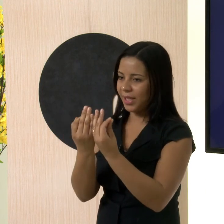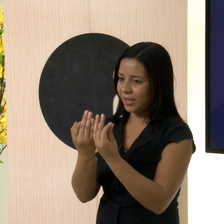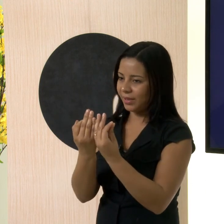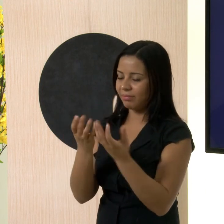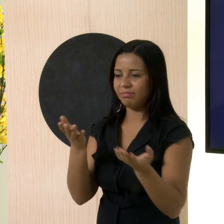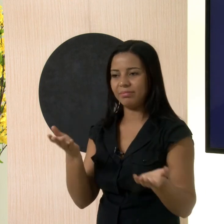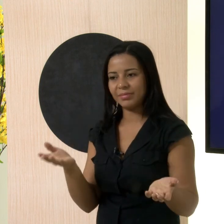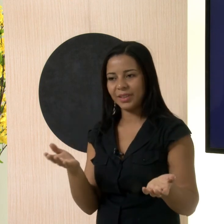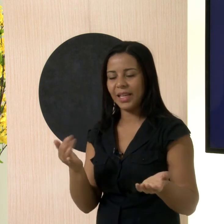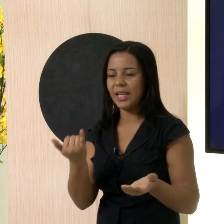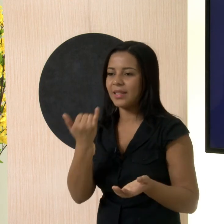Família. Esse.